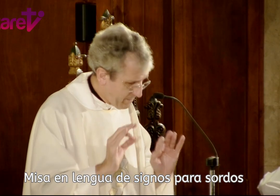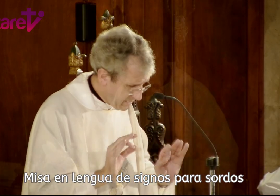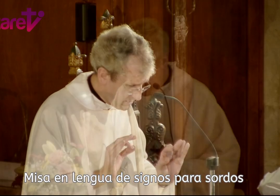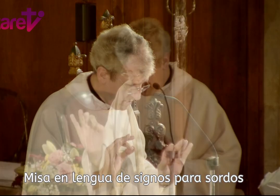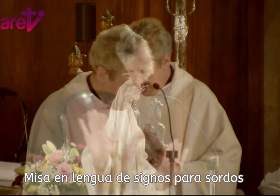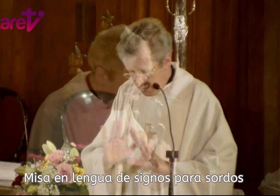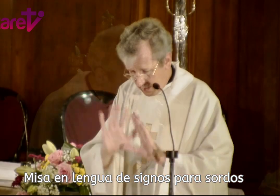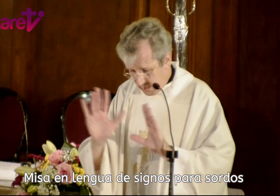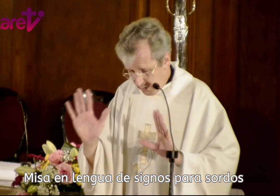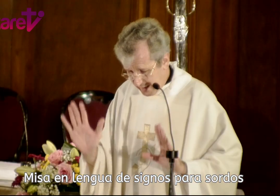más. Y creo que así,